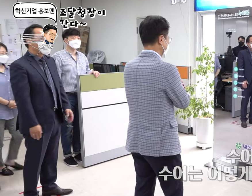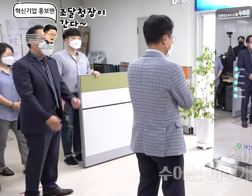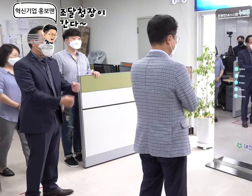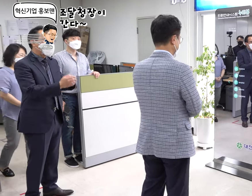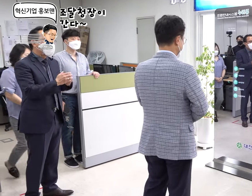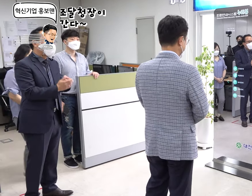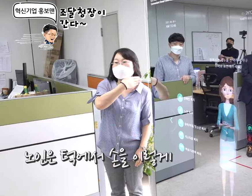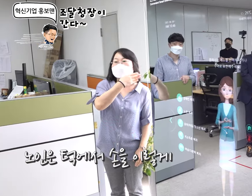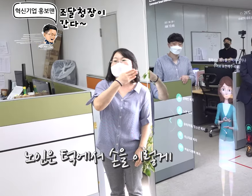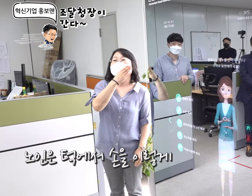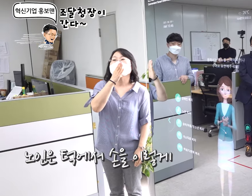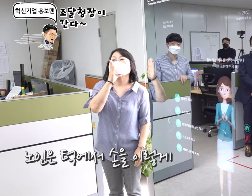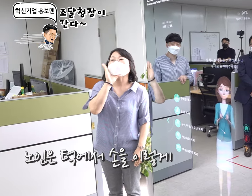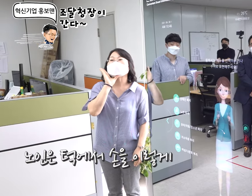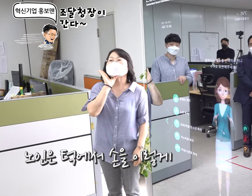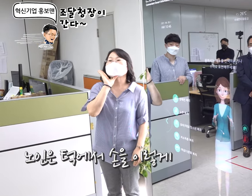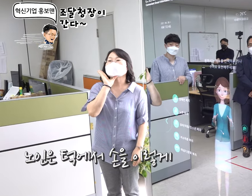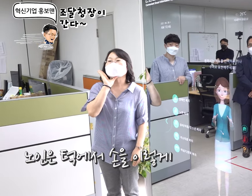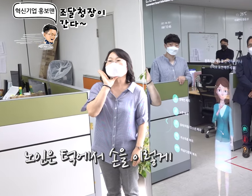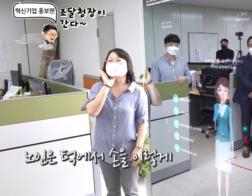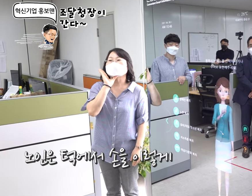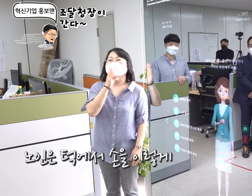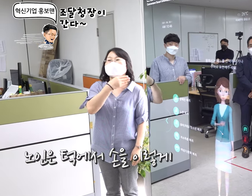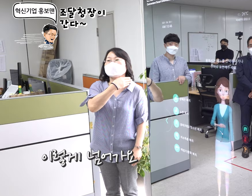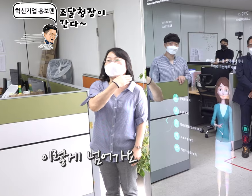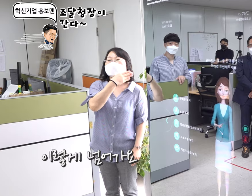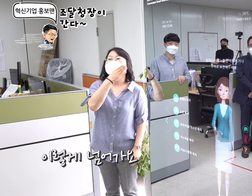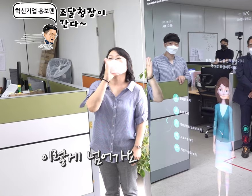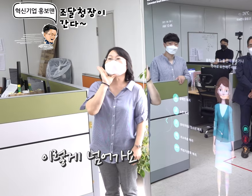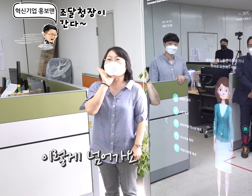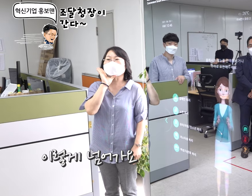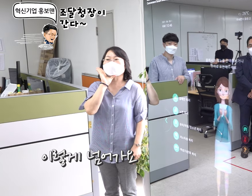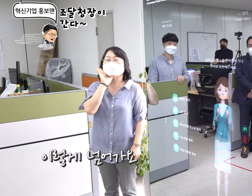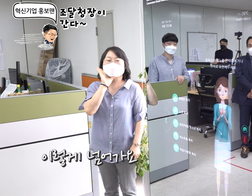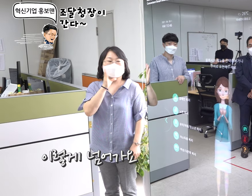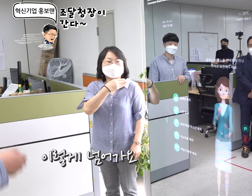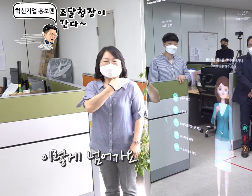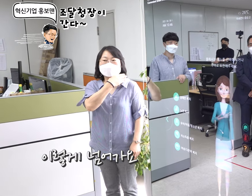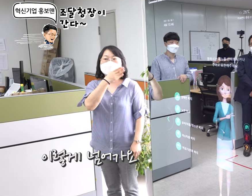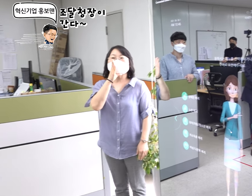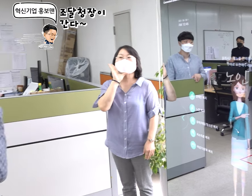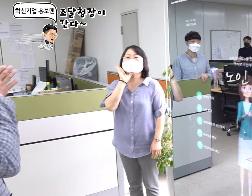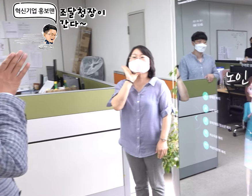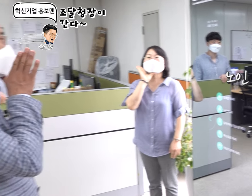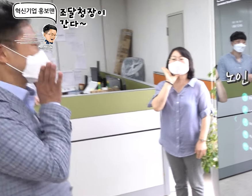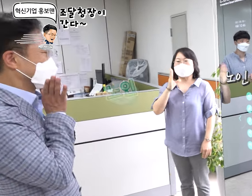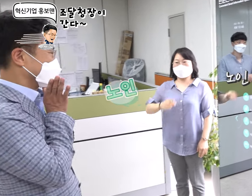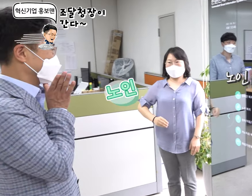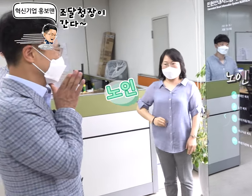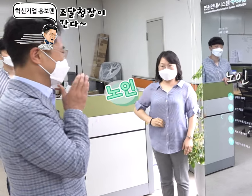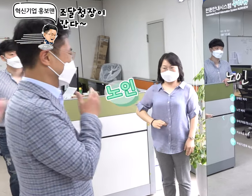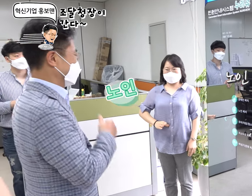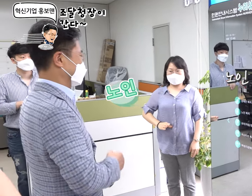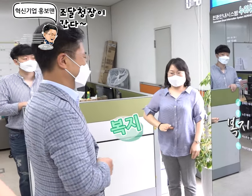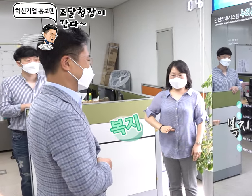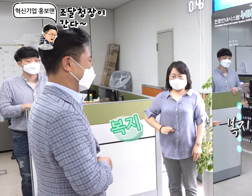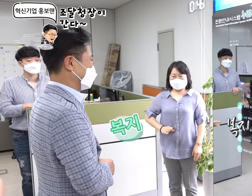거 노인은 턱에서 손이 이렇게 이렇게 넘어가요. 노인, 네. 노인,